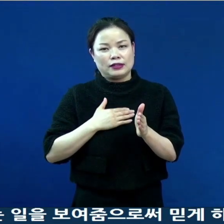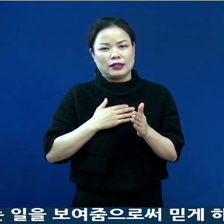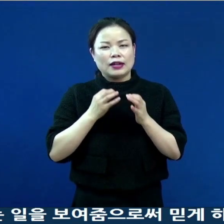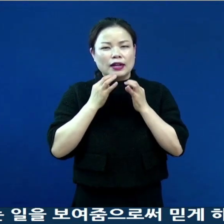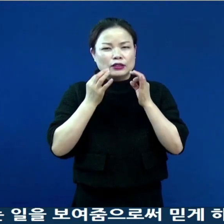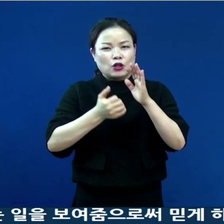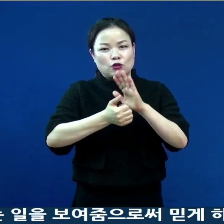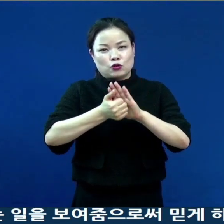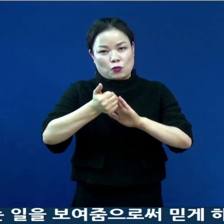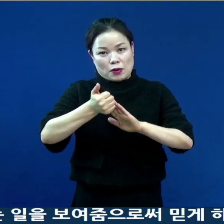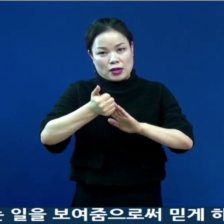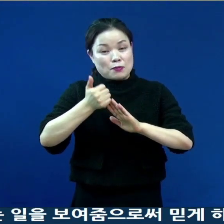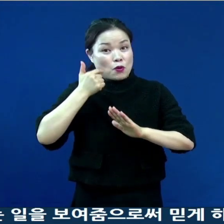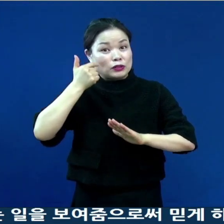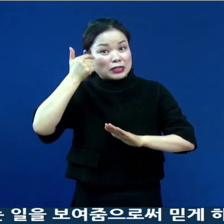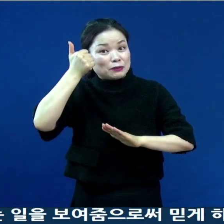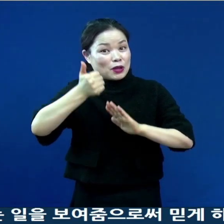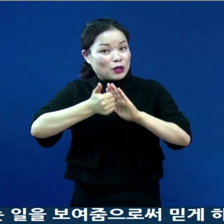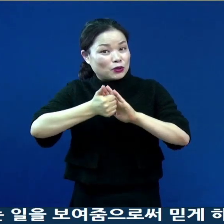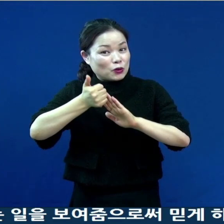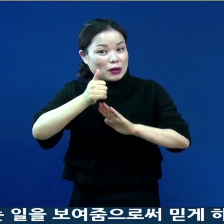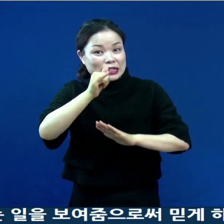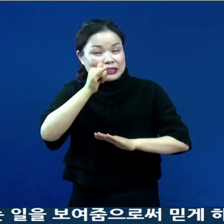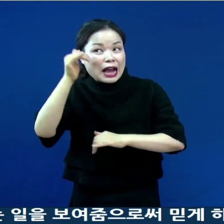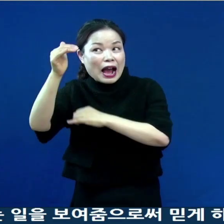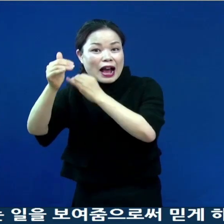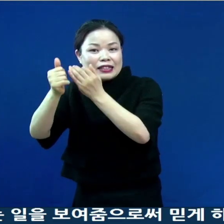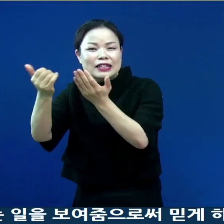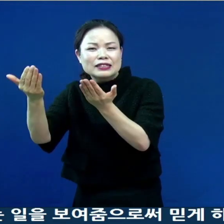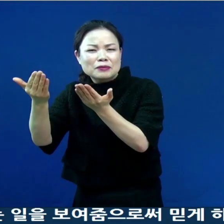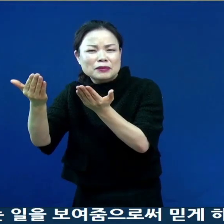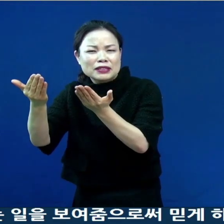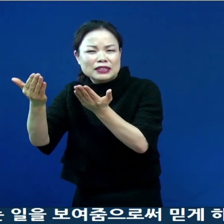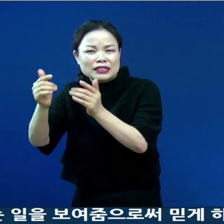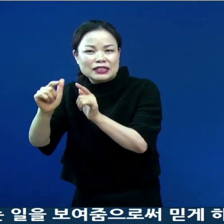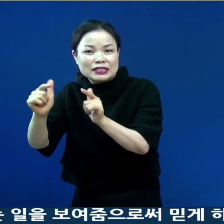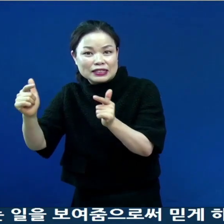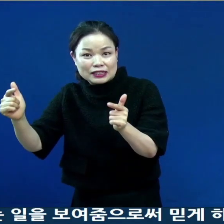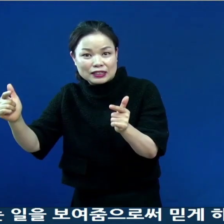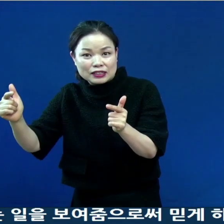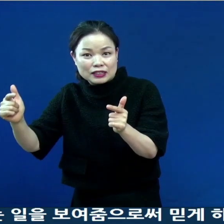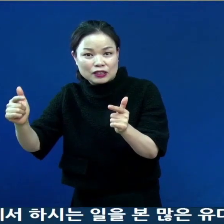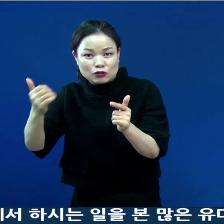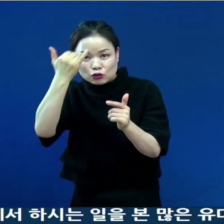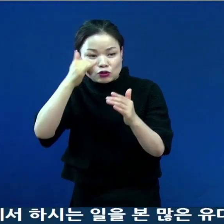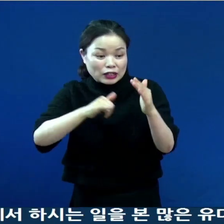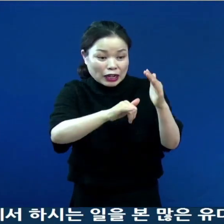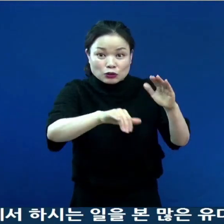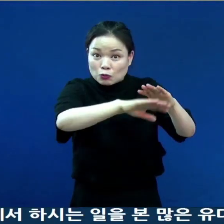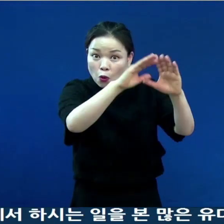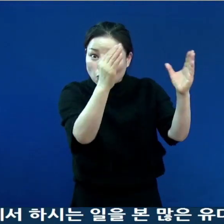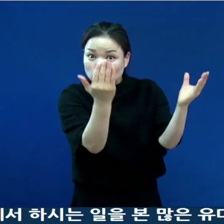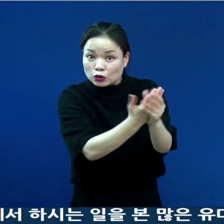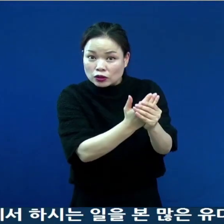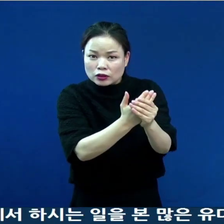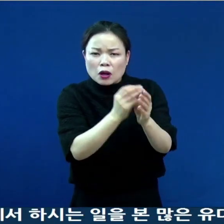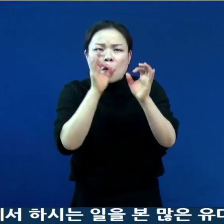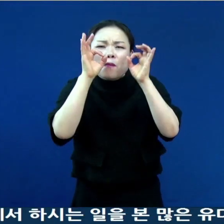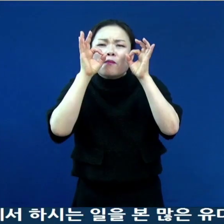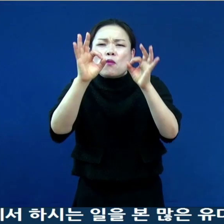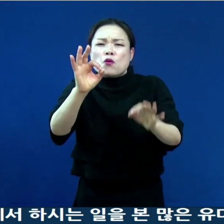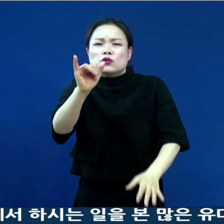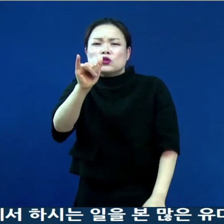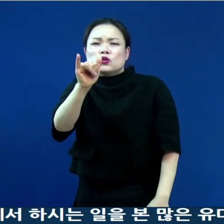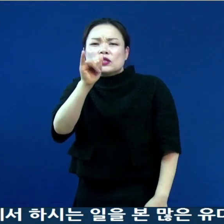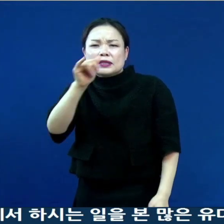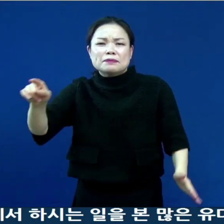간절한 소망이 있습니다. 하나님께서 하시는 일들을 온 중연의 가족들이 볼 수